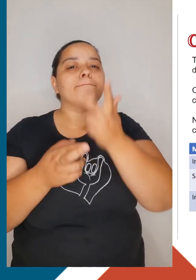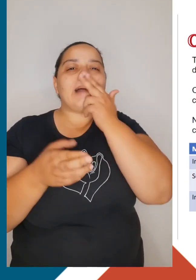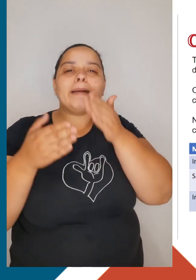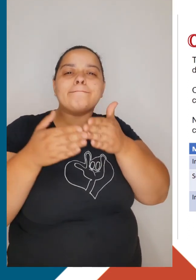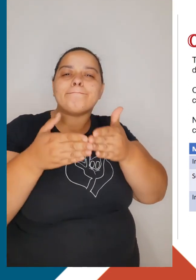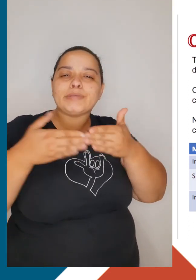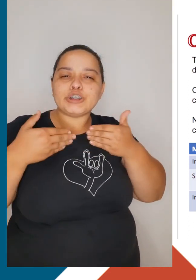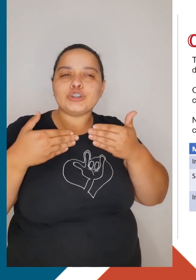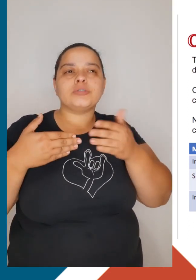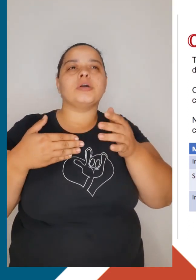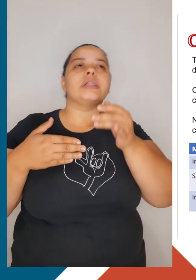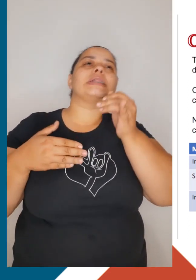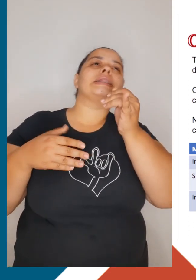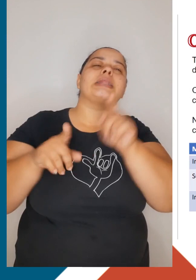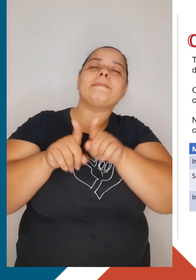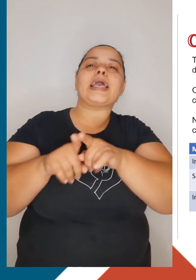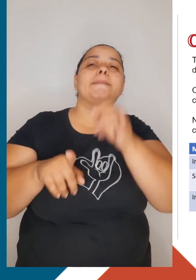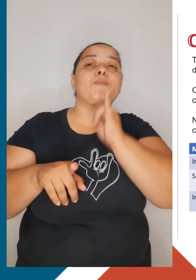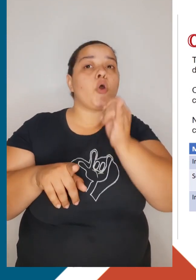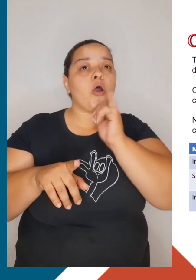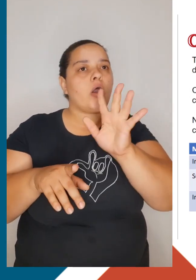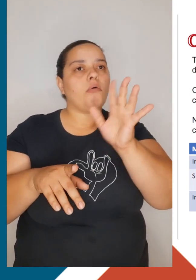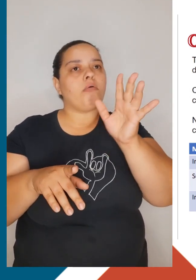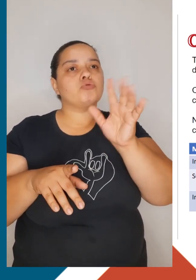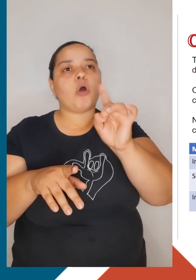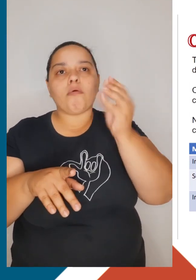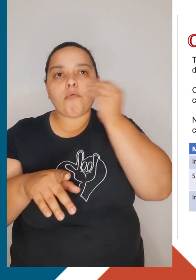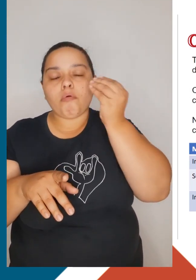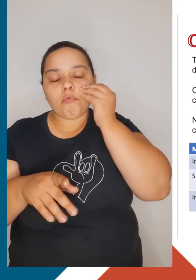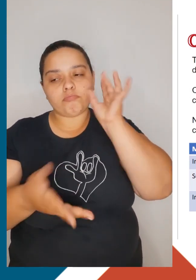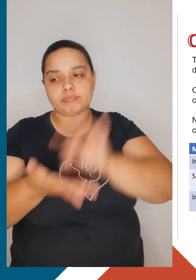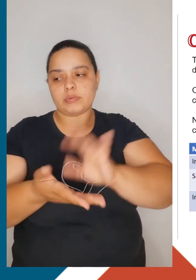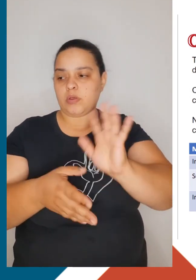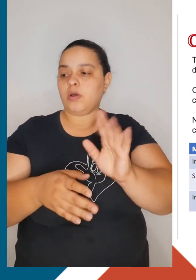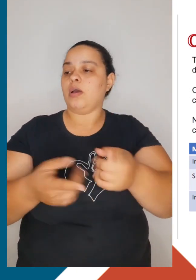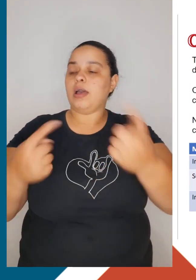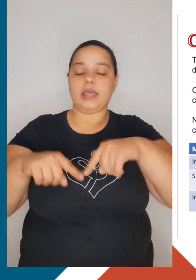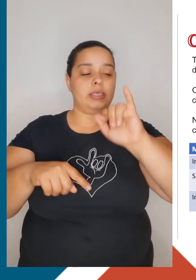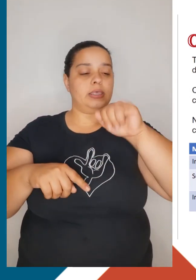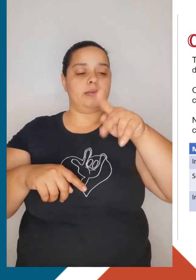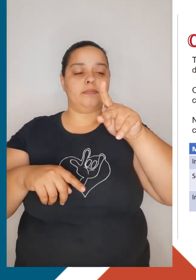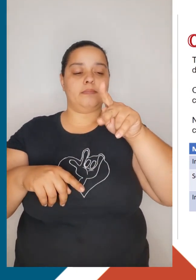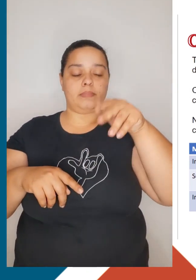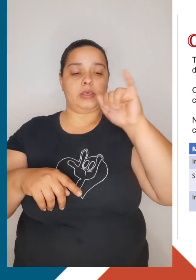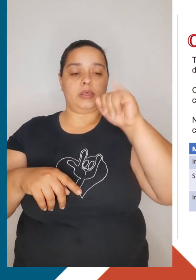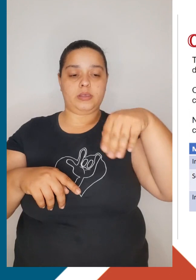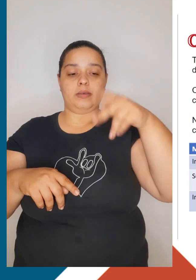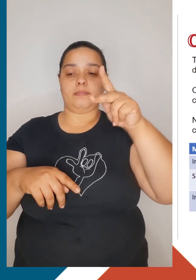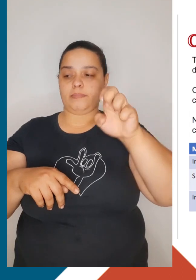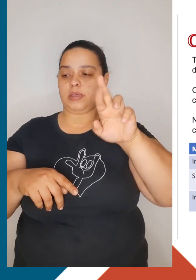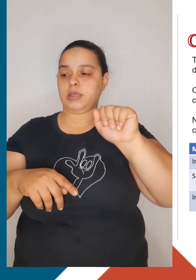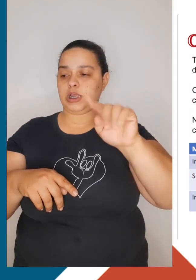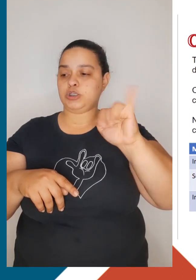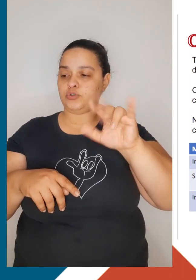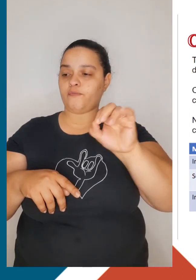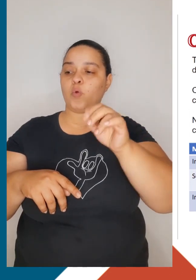há esse comparecimento hipotético neste exemplo. E por último, o modo imperativo indica uma ordem, um pedido,